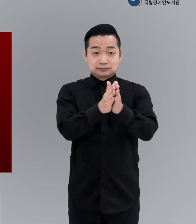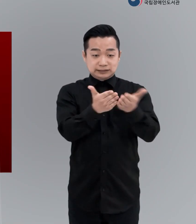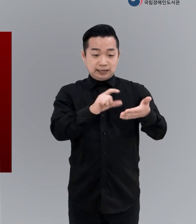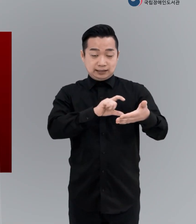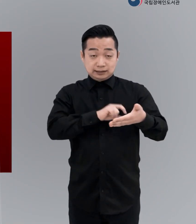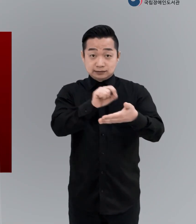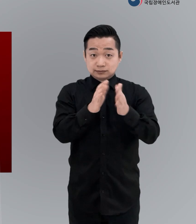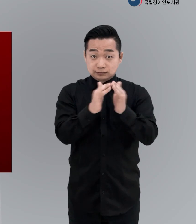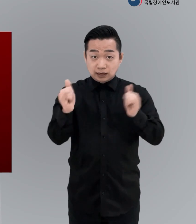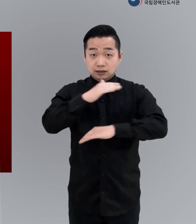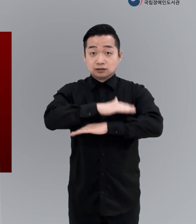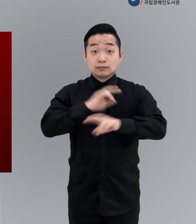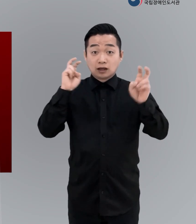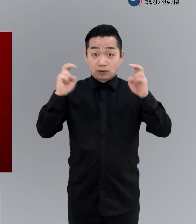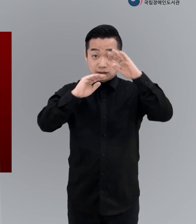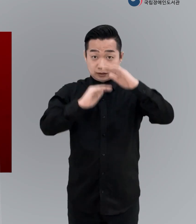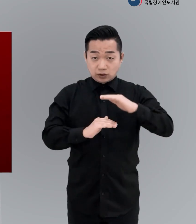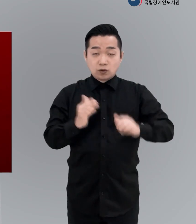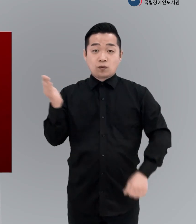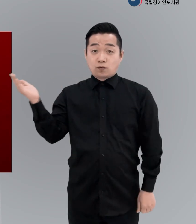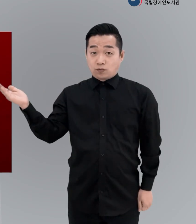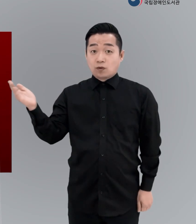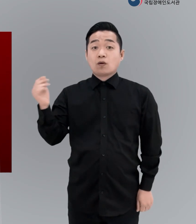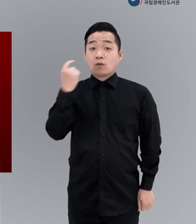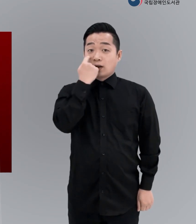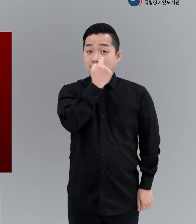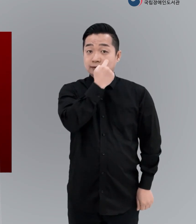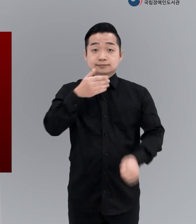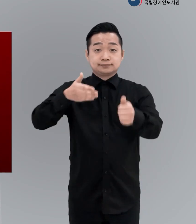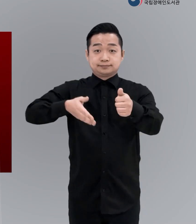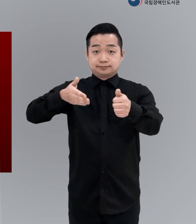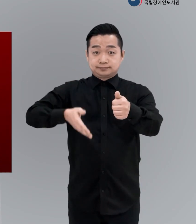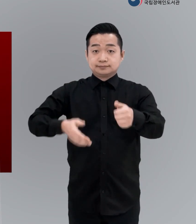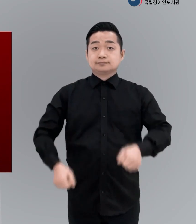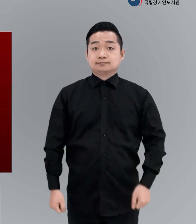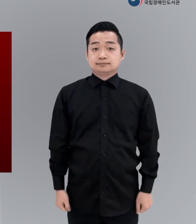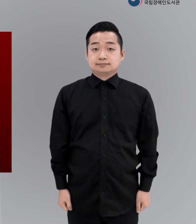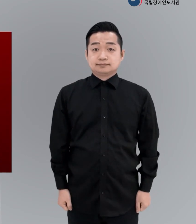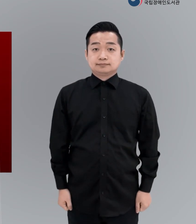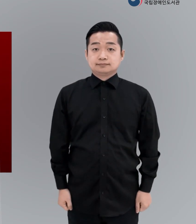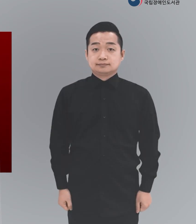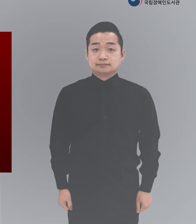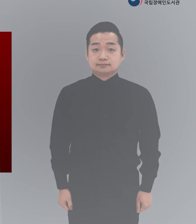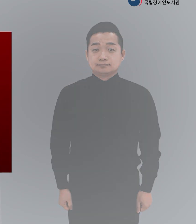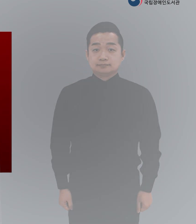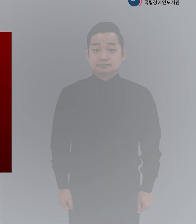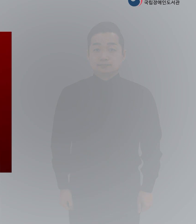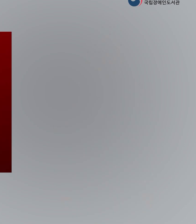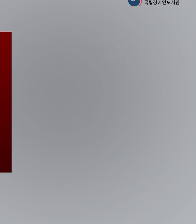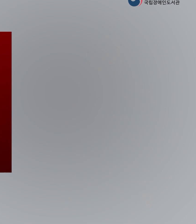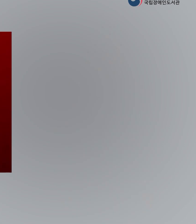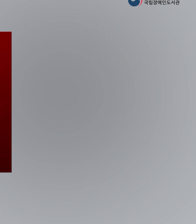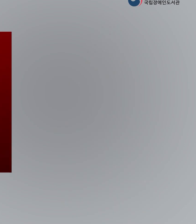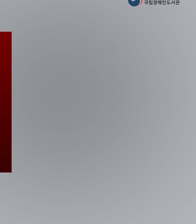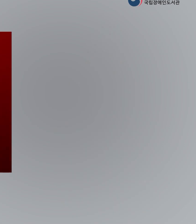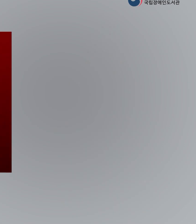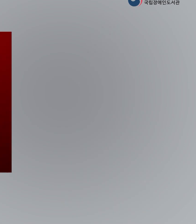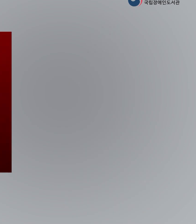도서명, 수학자. 저자, 닐 셔스터먼. 출판사, 열린 책들.